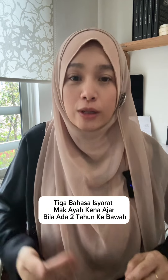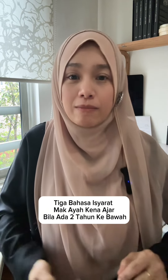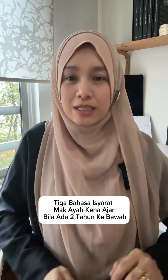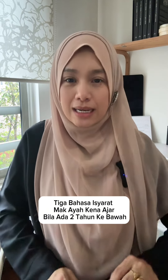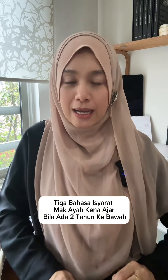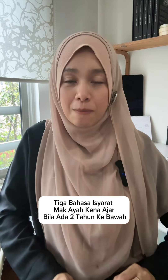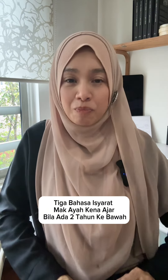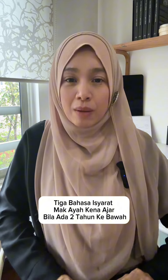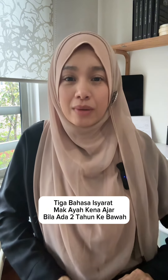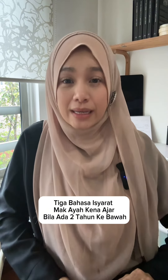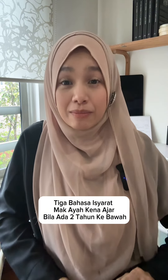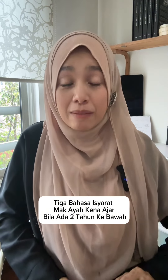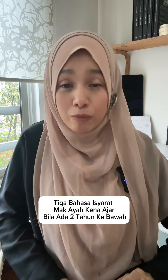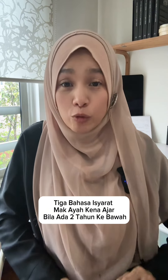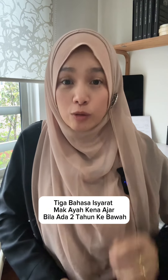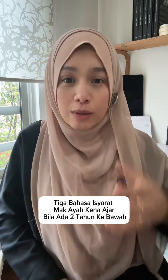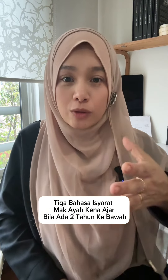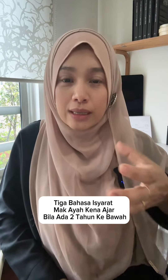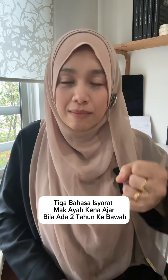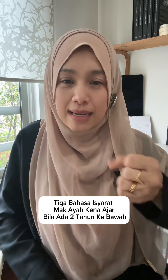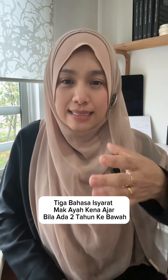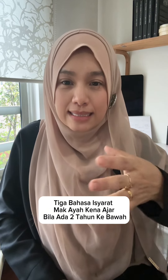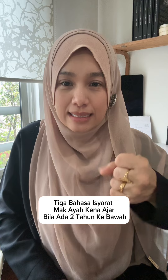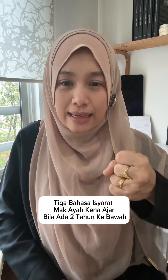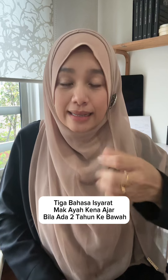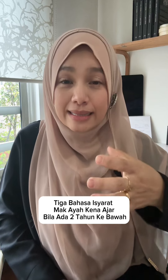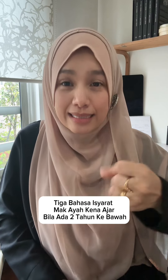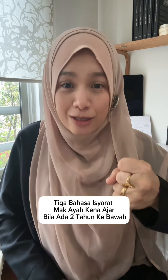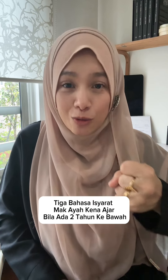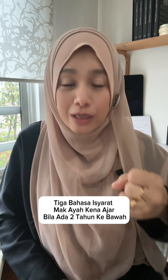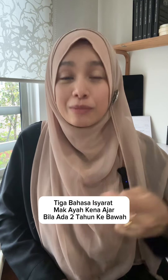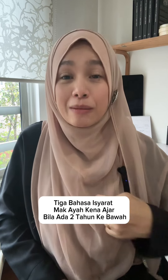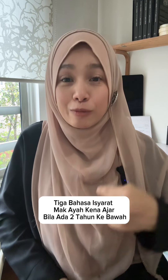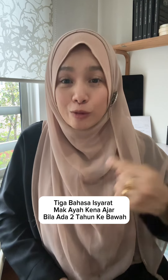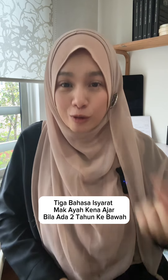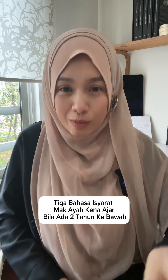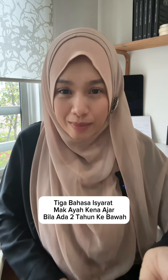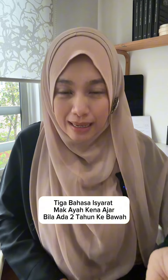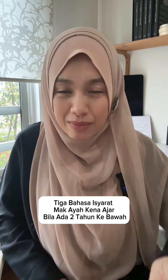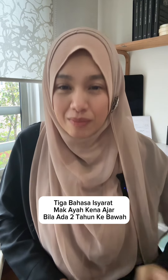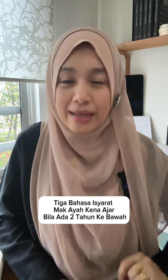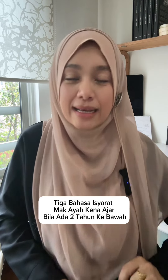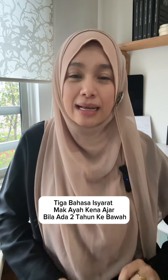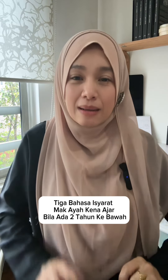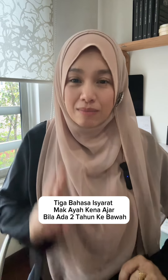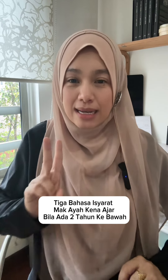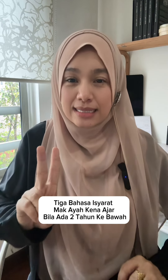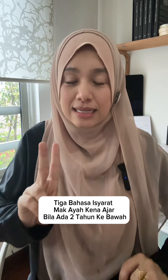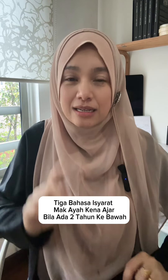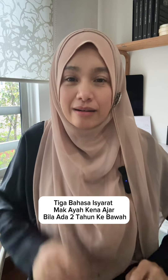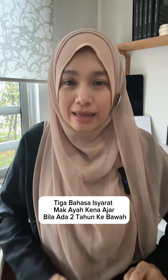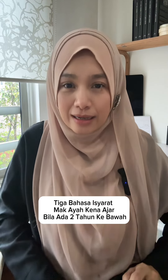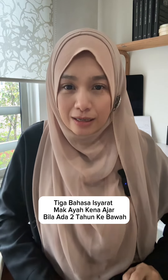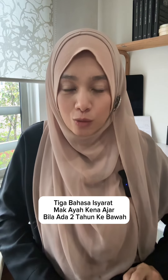bercakap mereka mampu untuk menggunakan bahasa isyarat dan di situ kita mampu untuk memahami mereka bahasa isyarat yang kedua